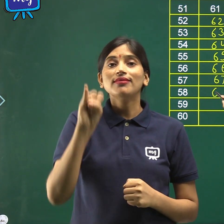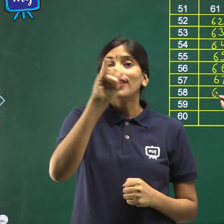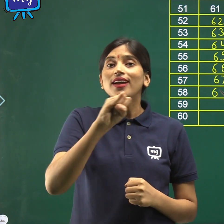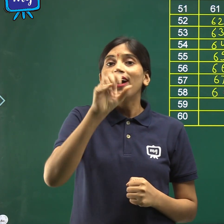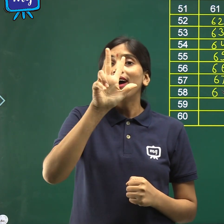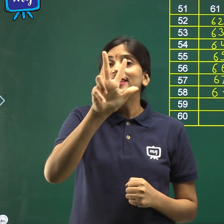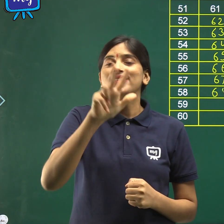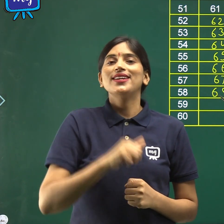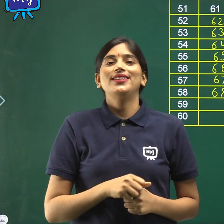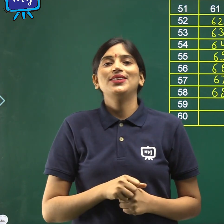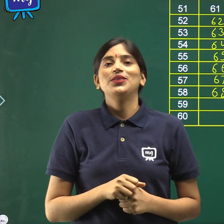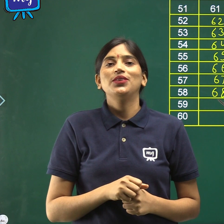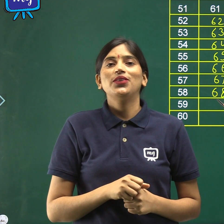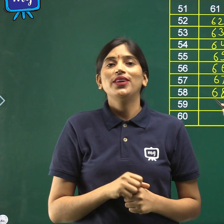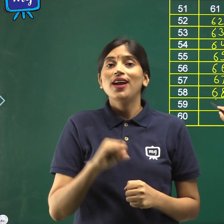68,